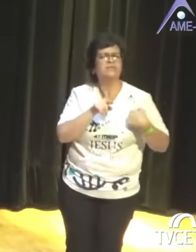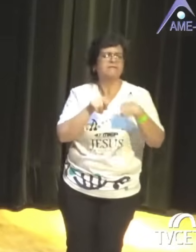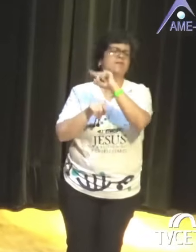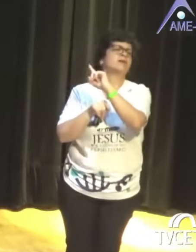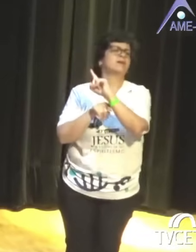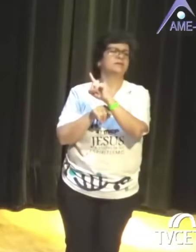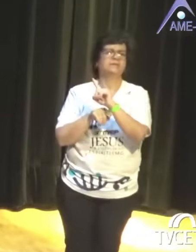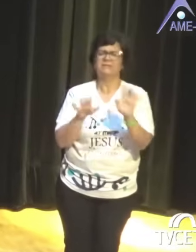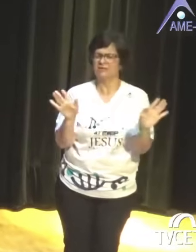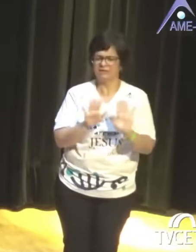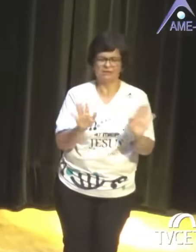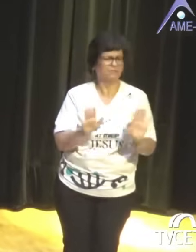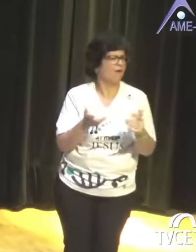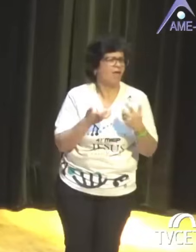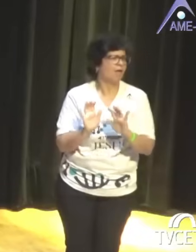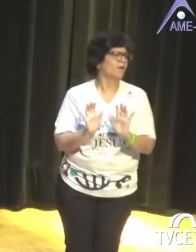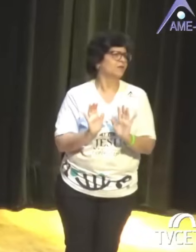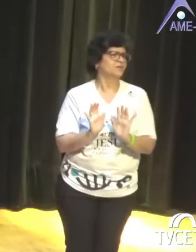ficar